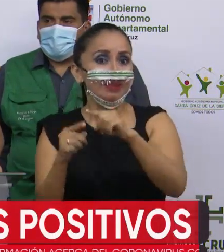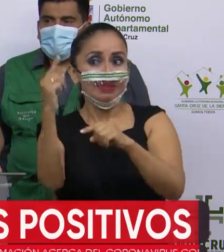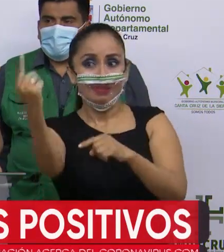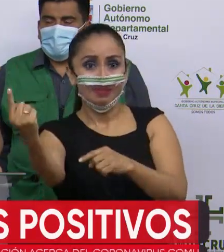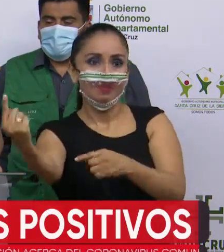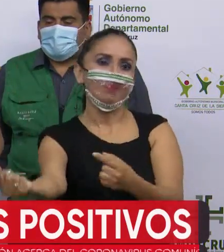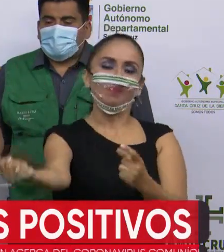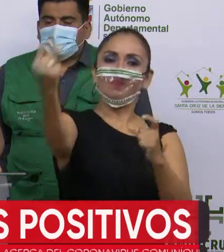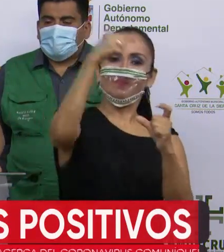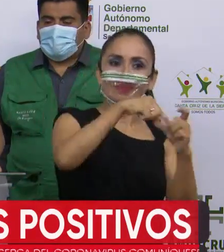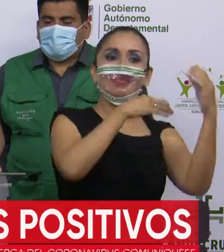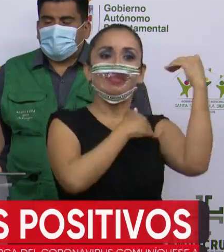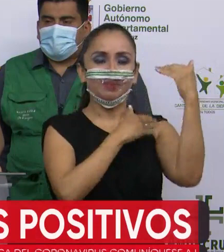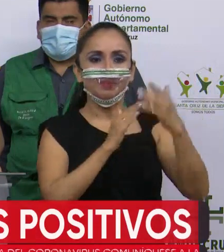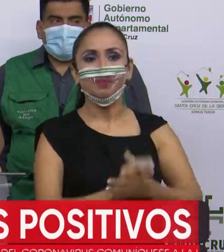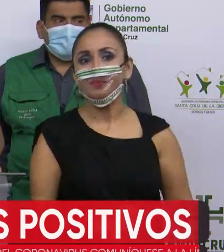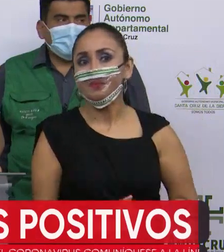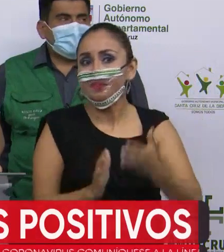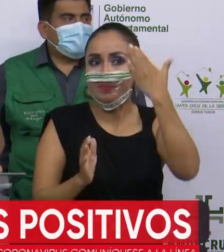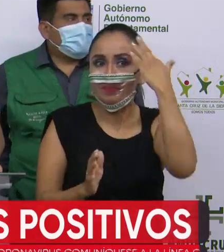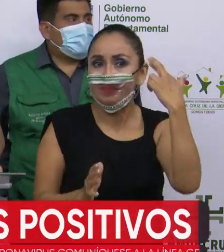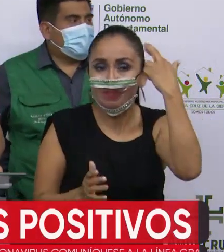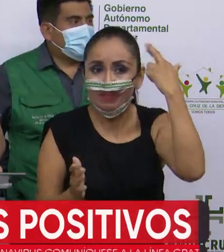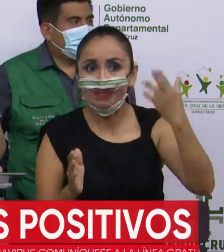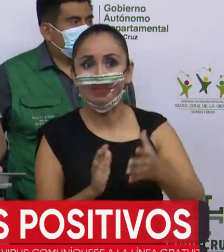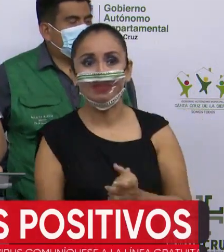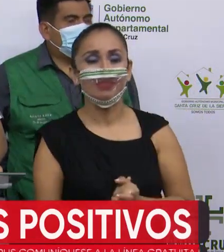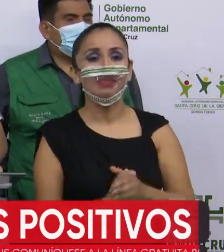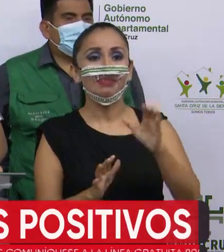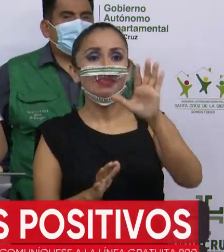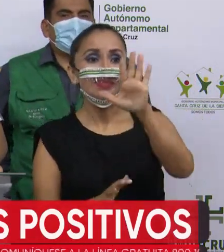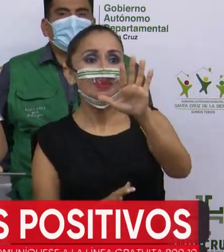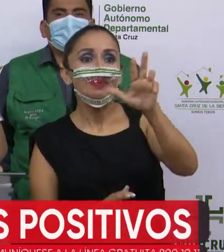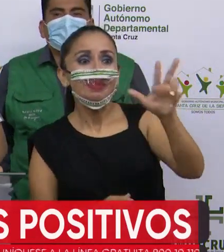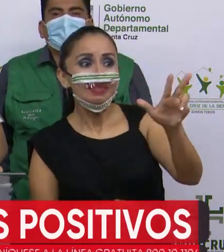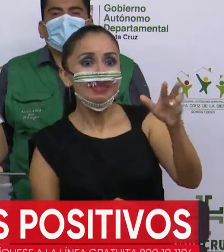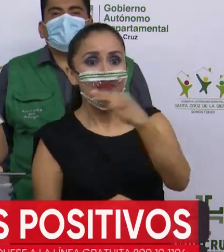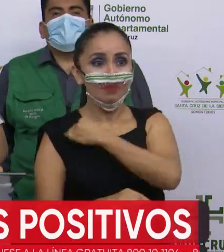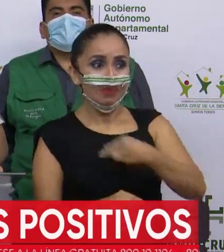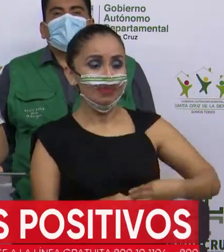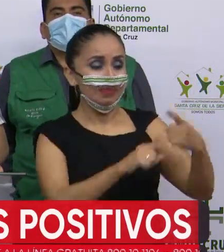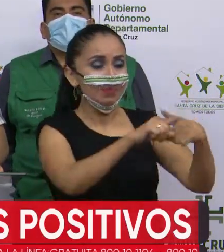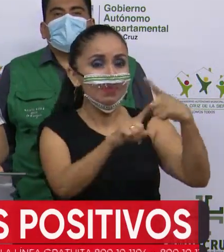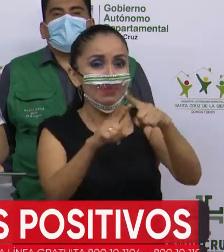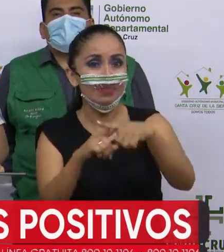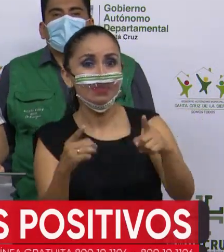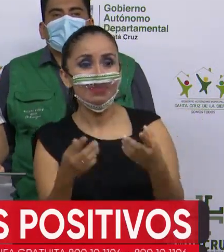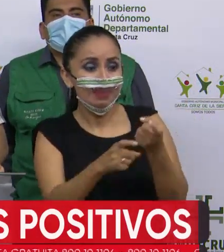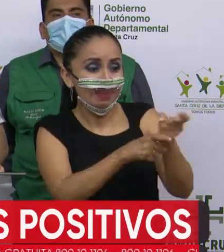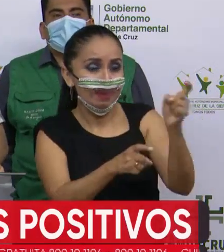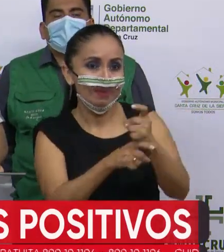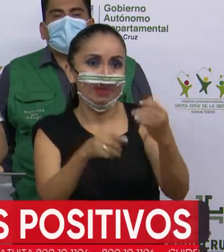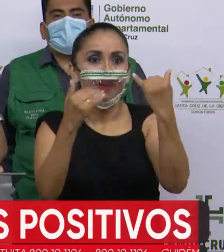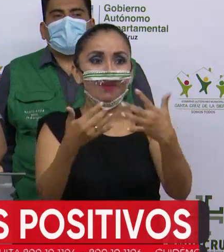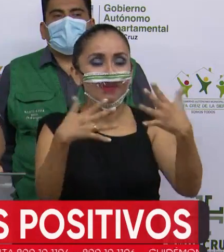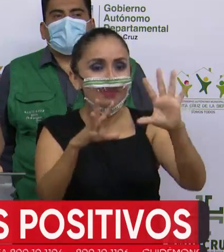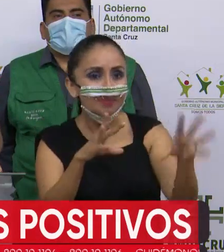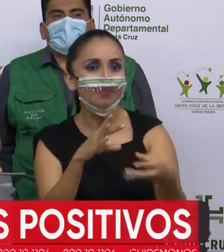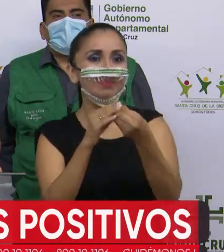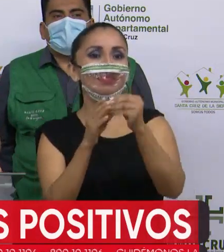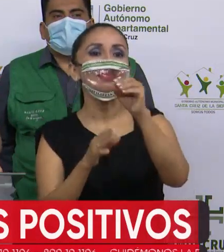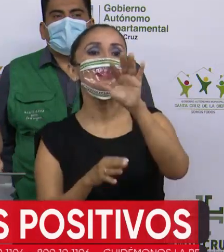allá a Santa Cruz. Por lo tanto, de 53 municipios que eran los afectados, ahora son 54 en